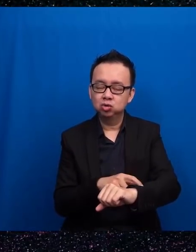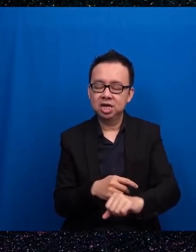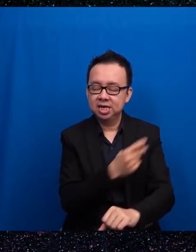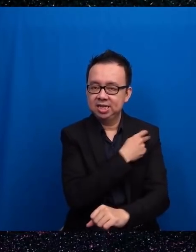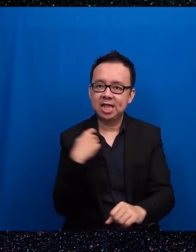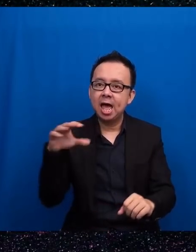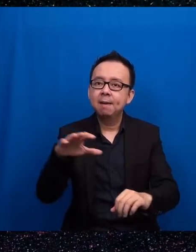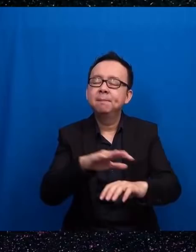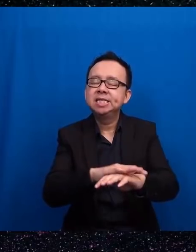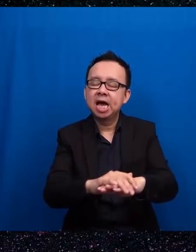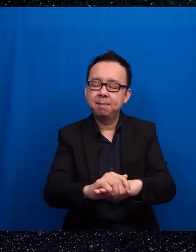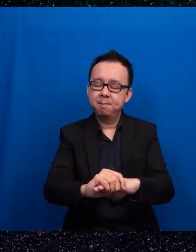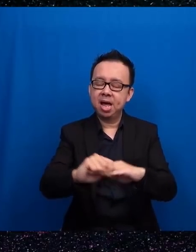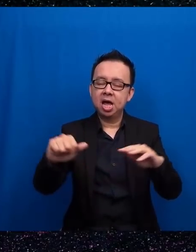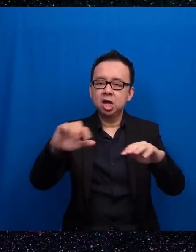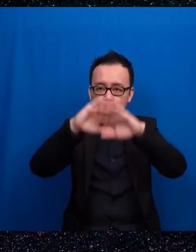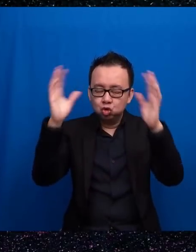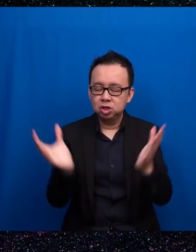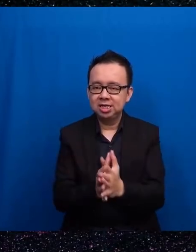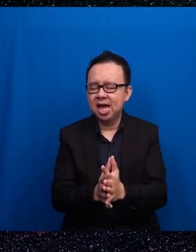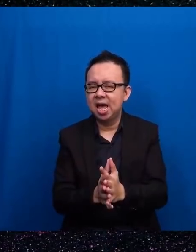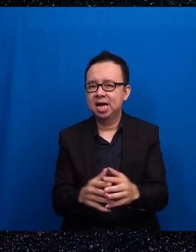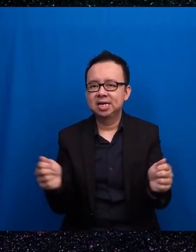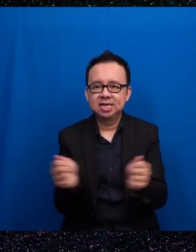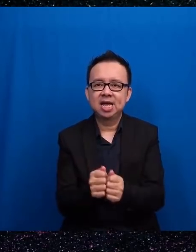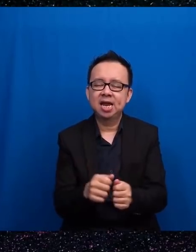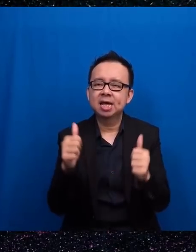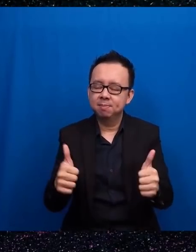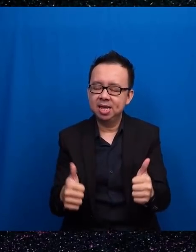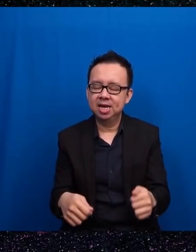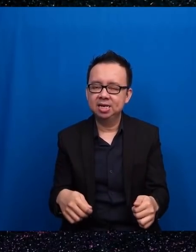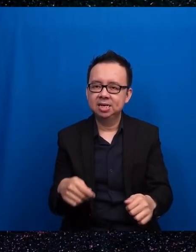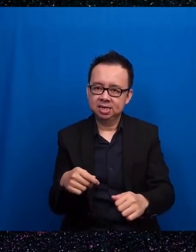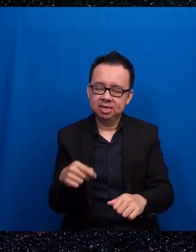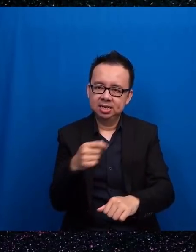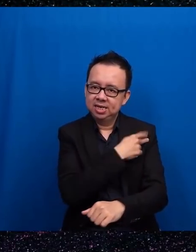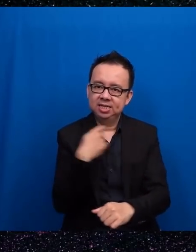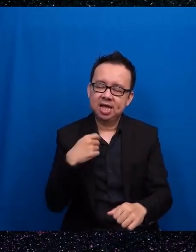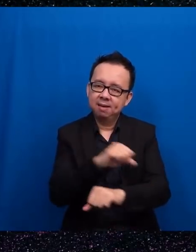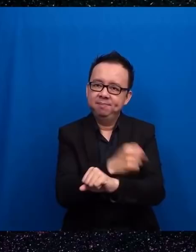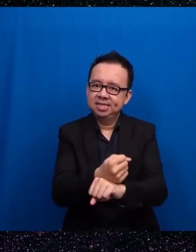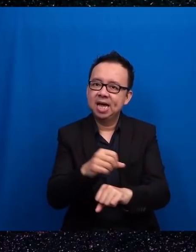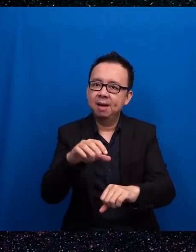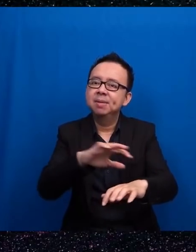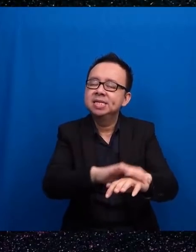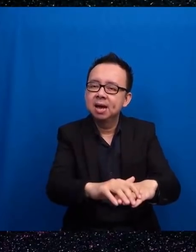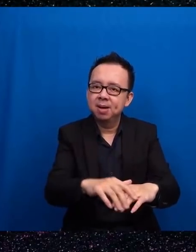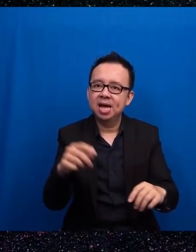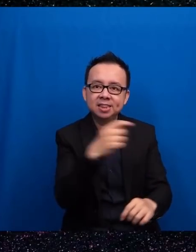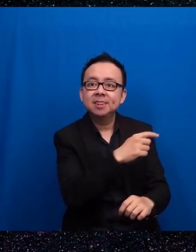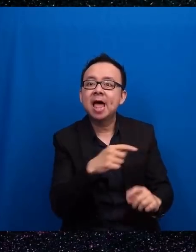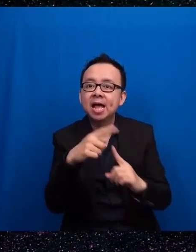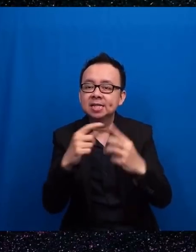menjamah dunia dengan kebaikan. Kita bisa mengasihi tetangga kita. Inilah waktunya. Bukankah bahasa Inggris